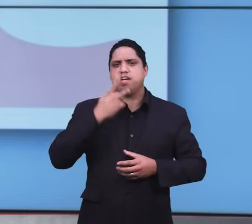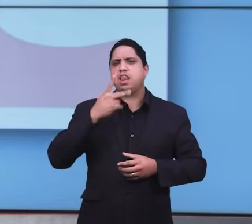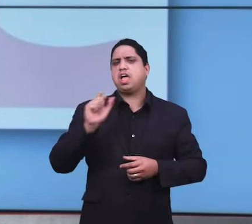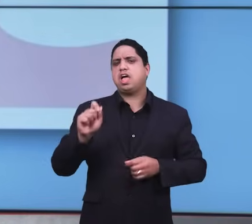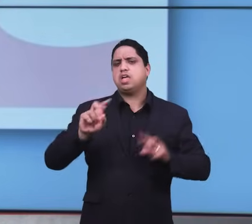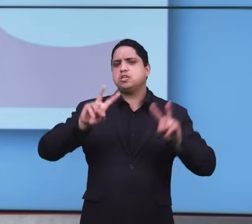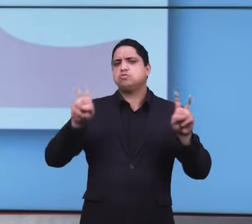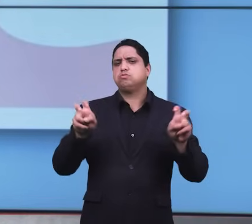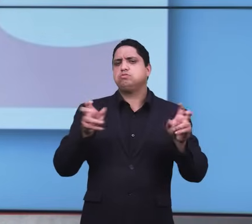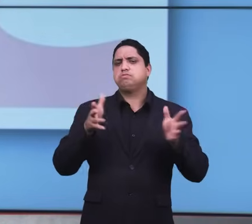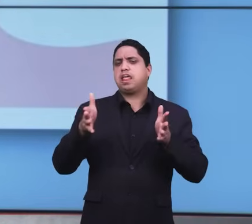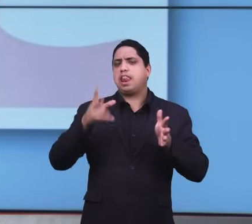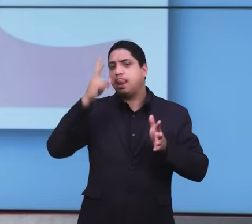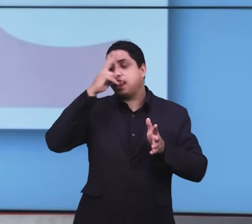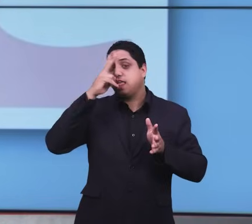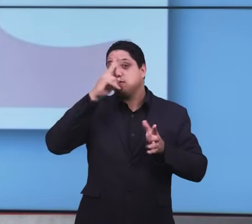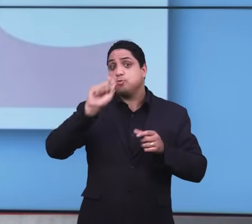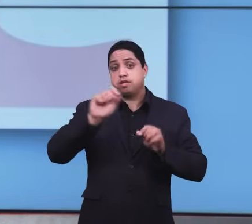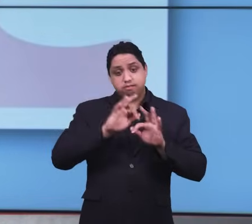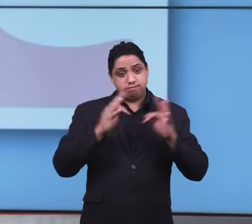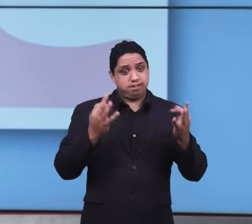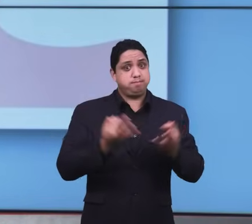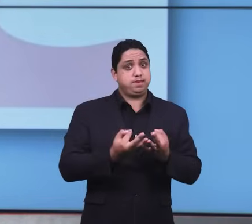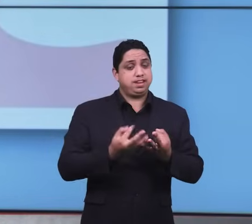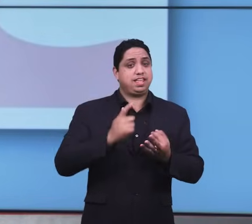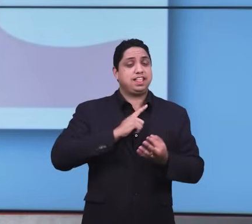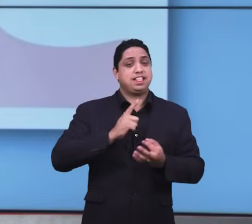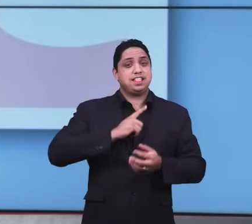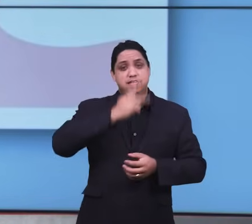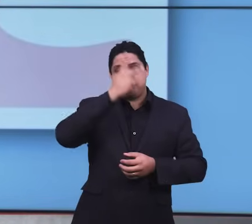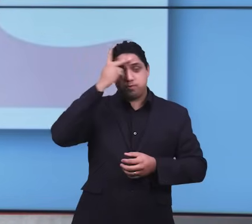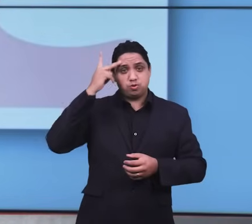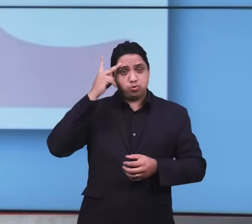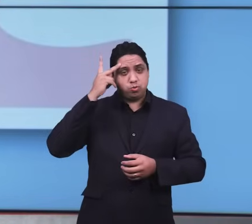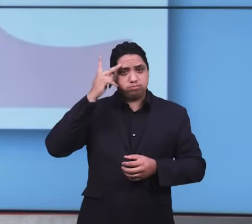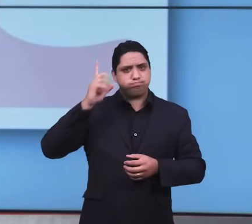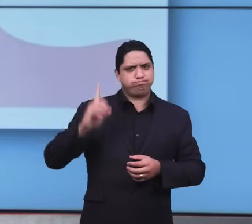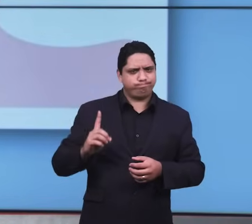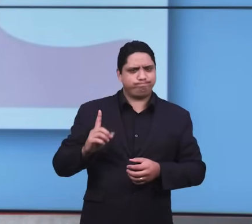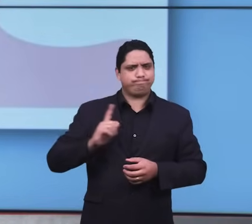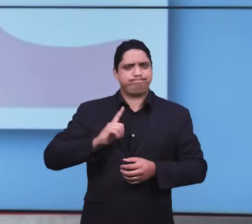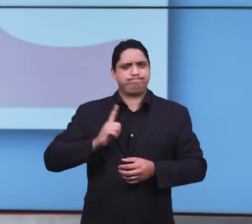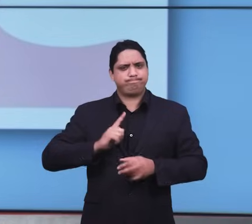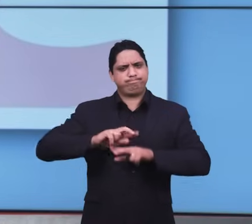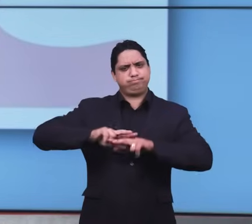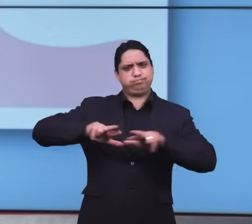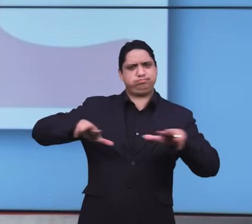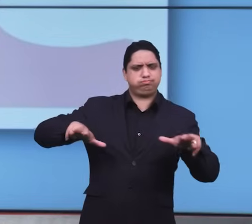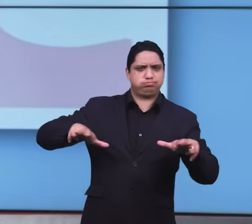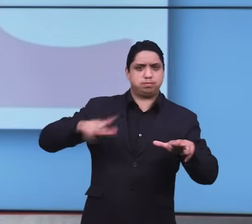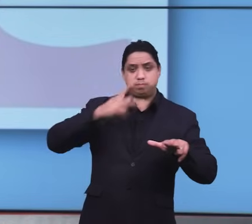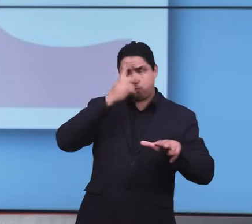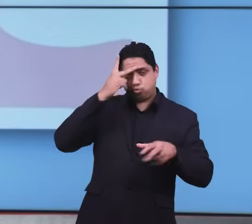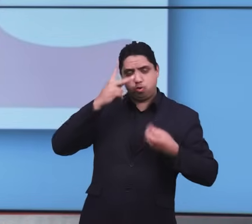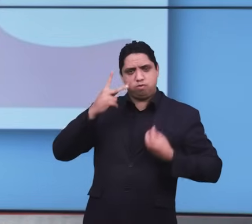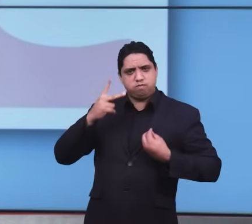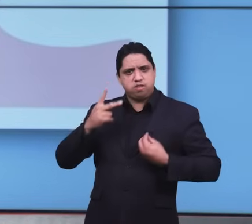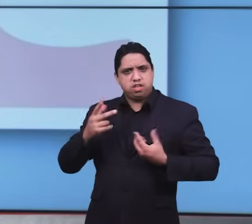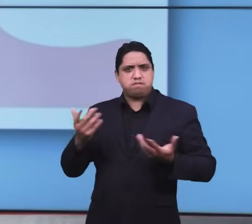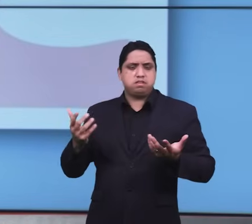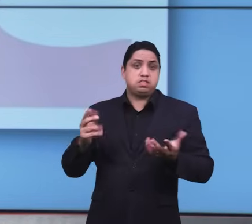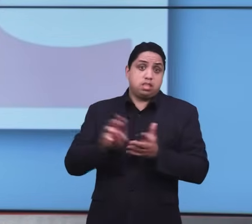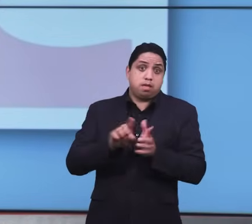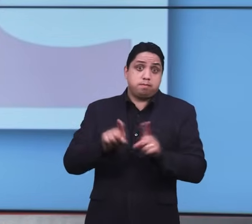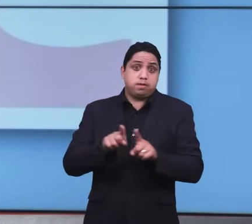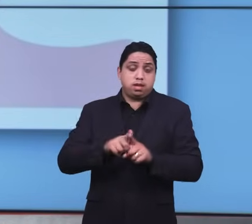falamos deste tema, lembramos das famílias que possuem pessoas com deficiência, daqueles que convivem com elas, bem como professores